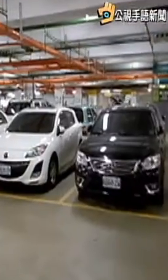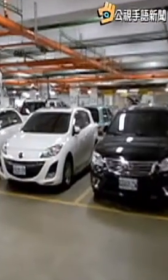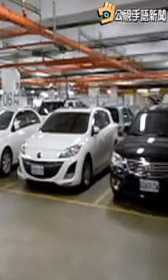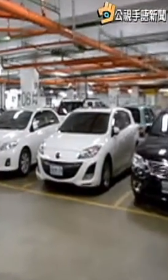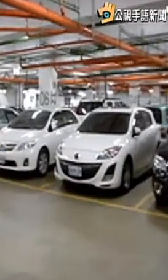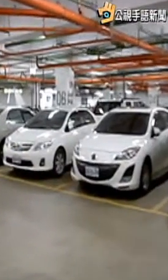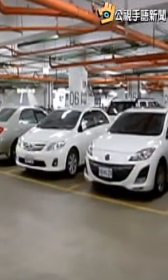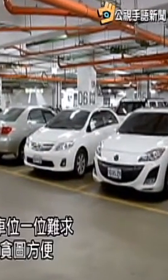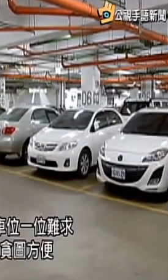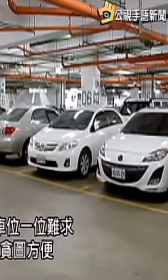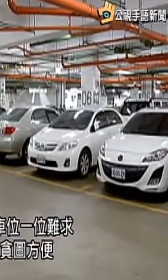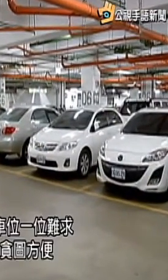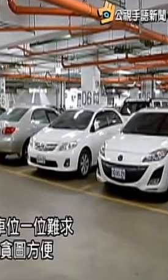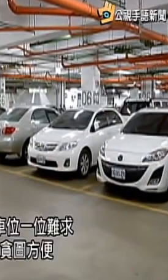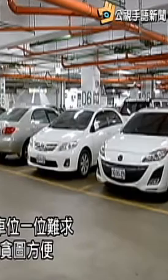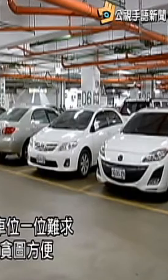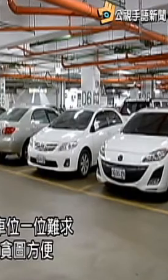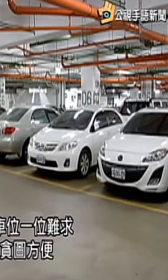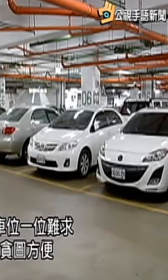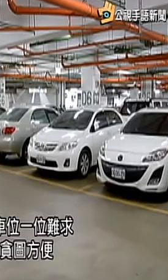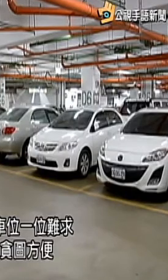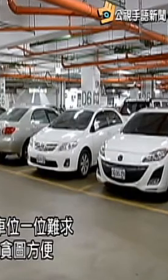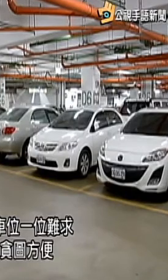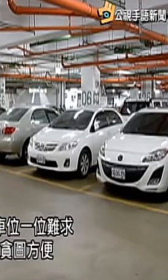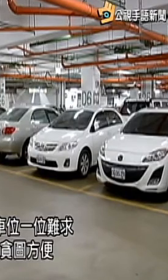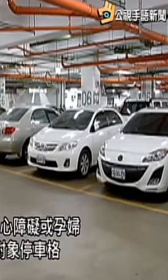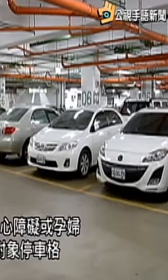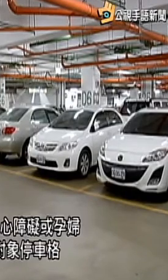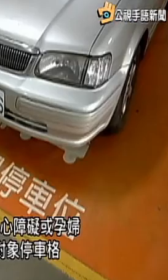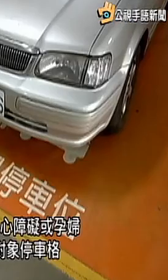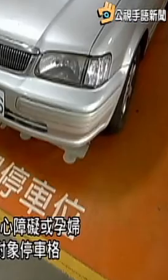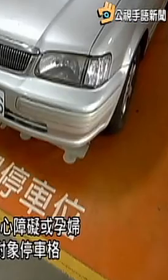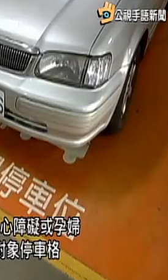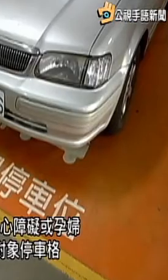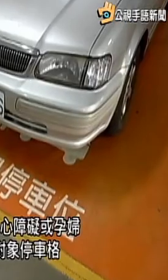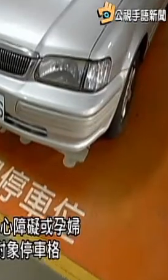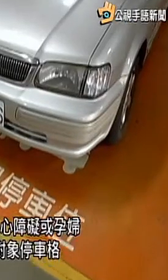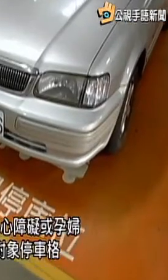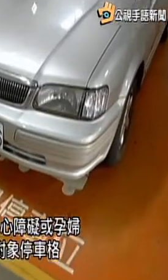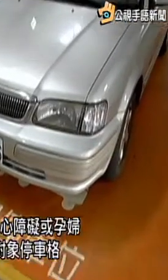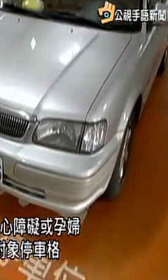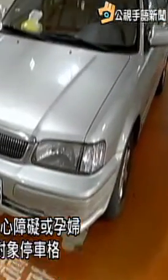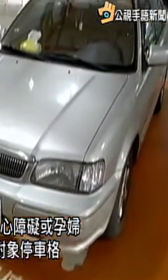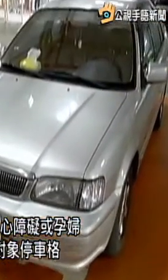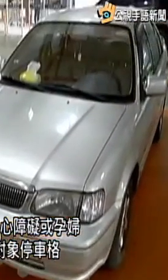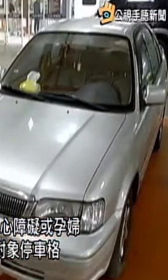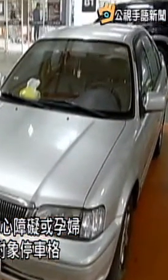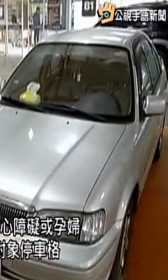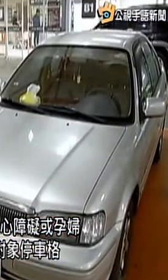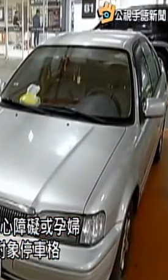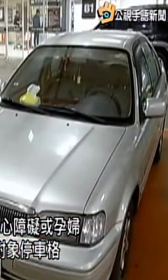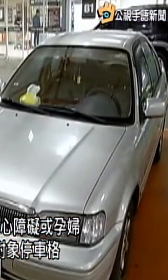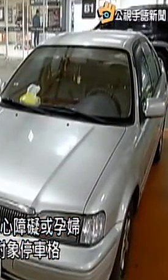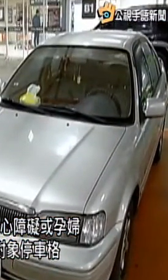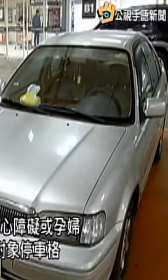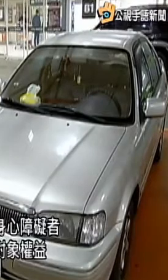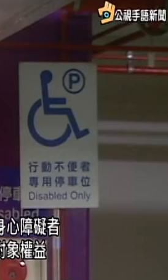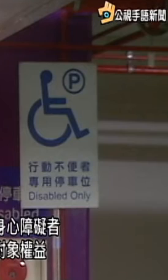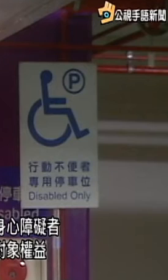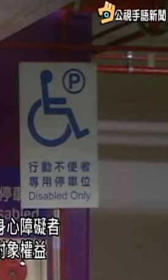假日商场停车位一位难求，有的民众贪图方便，居然就停在身心障碍或孕妇亲子特定对象停车格。为了维护身心障碍